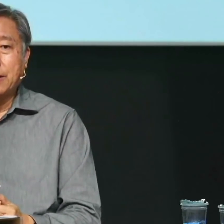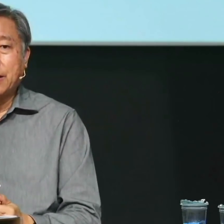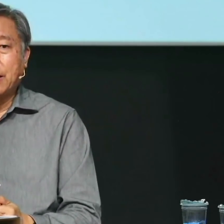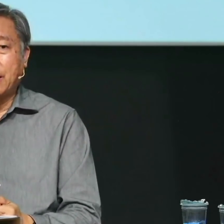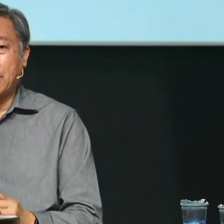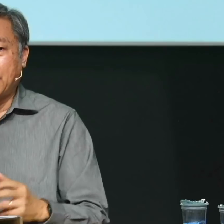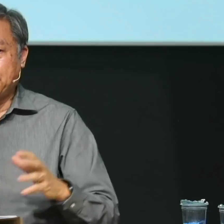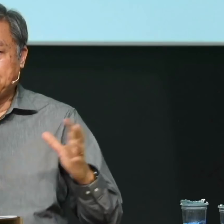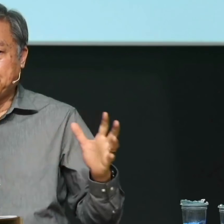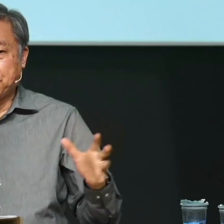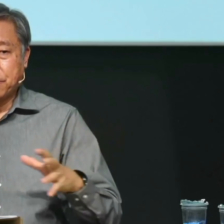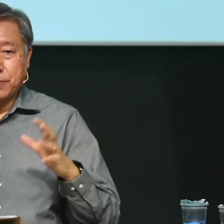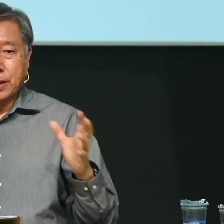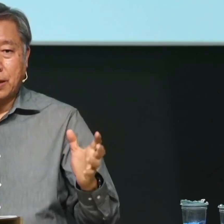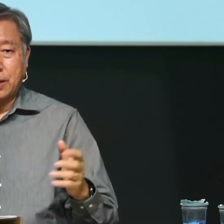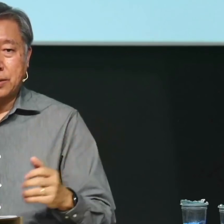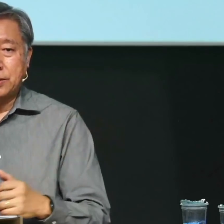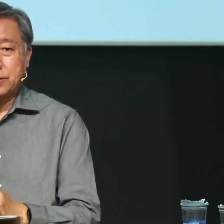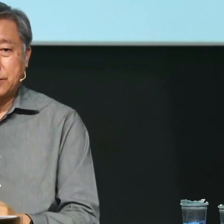né,